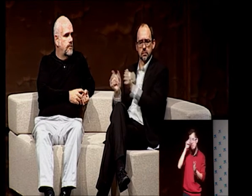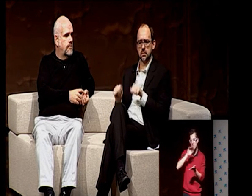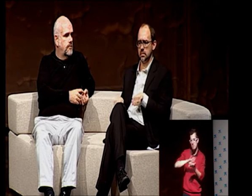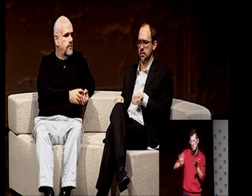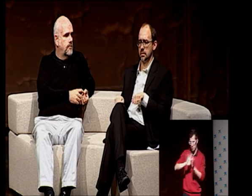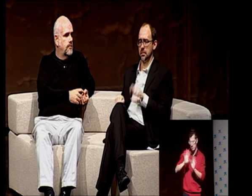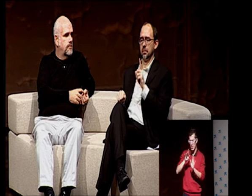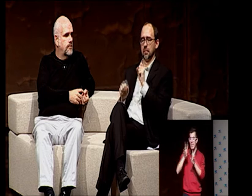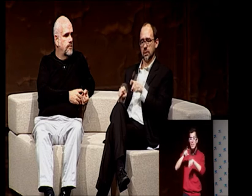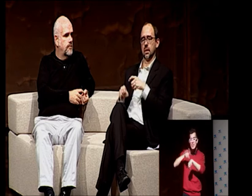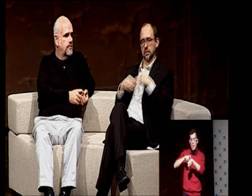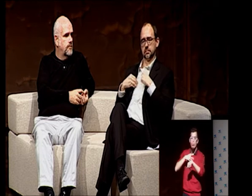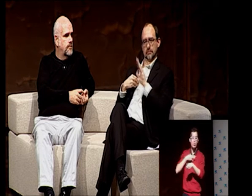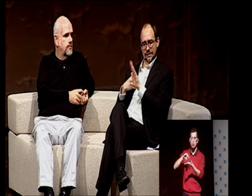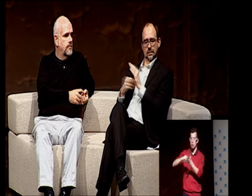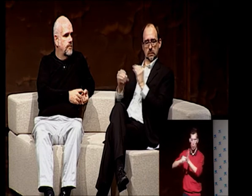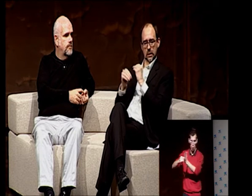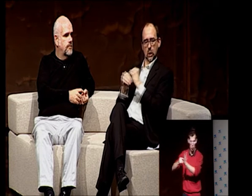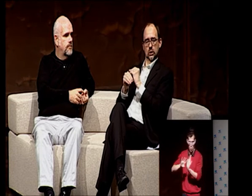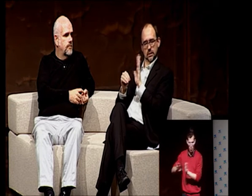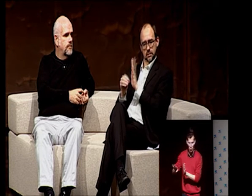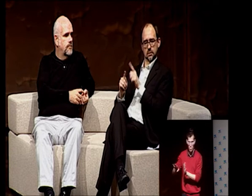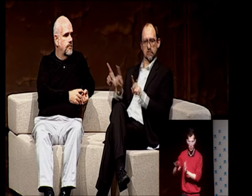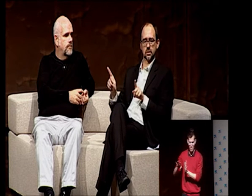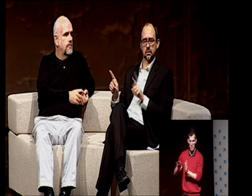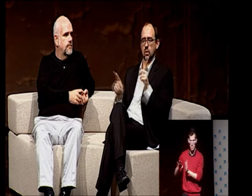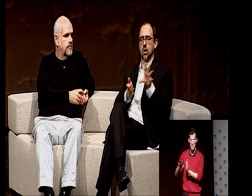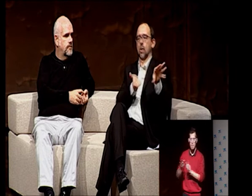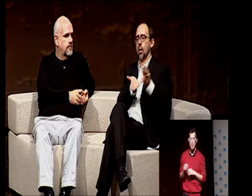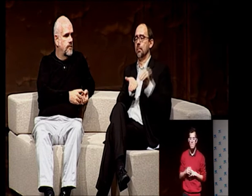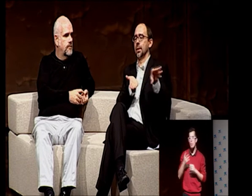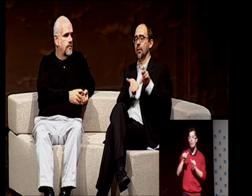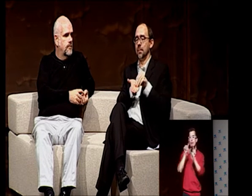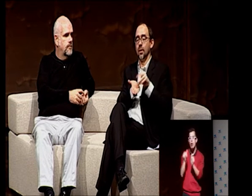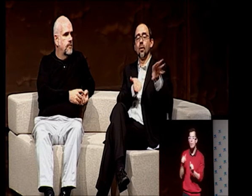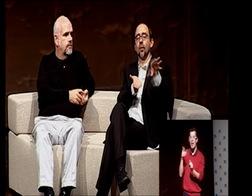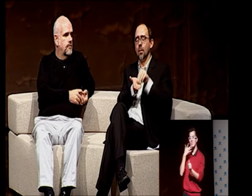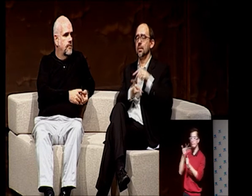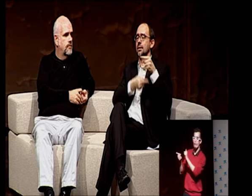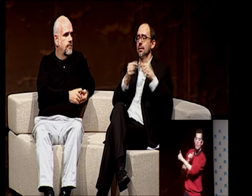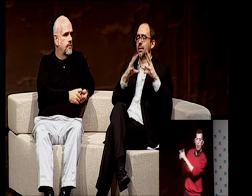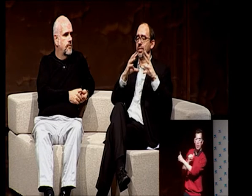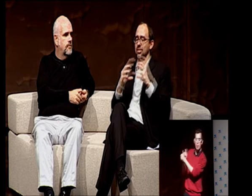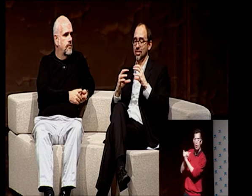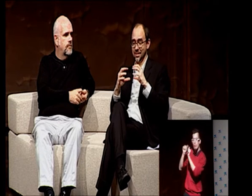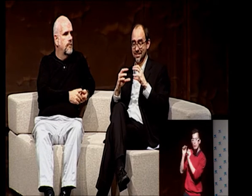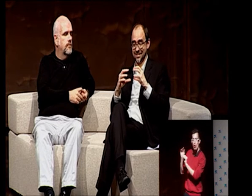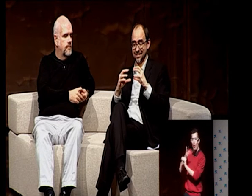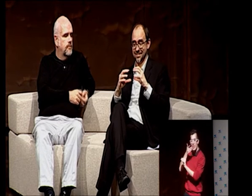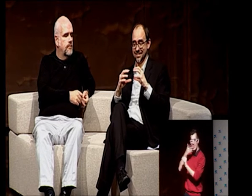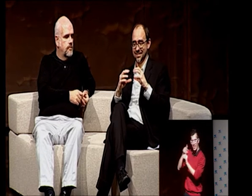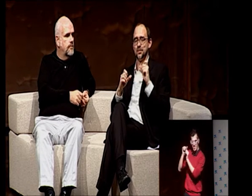eh independientemente de que sea más o menos tiempo el que se necesite porque eso son cuestiones metodológicas lo lo